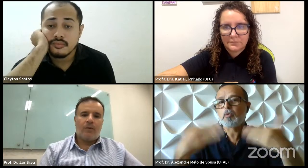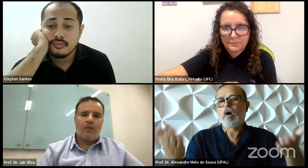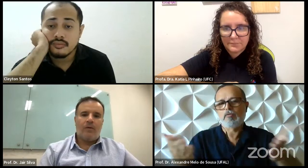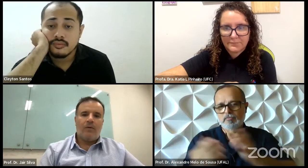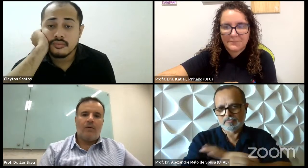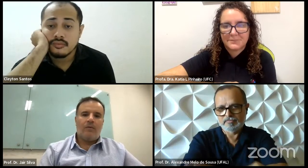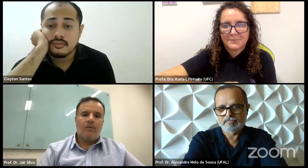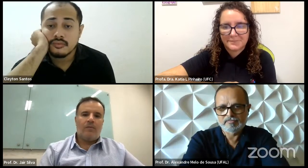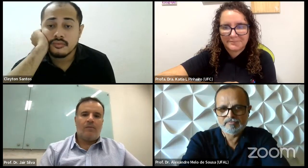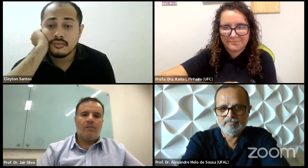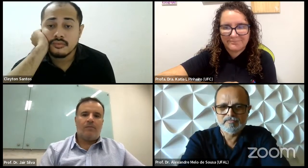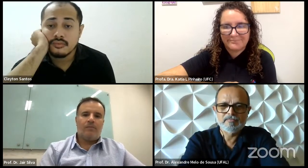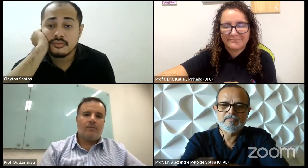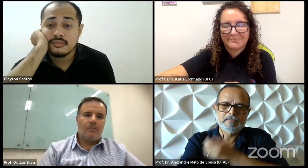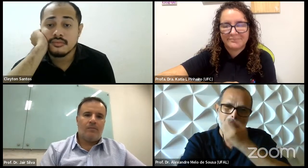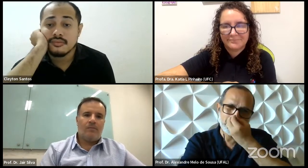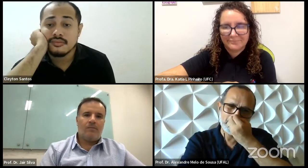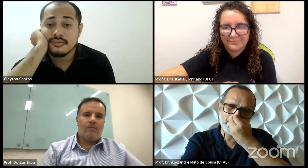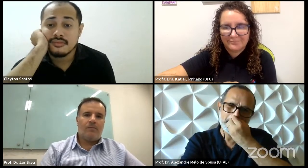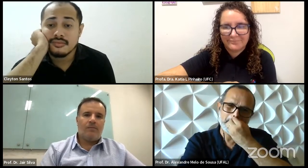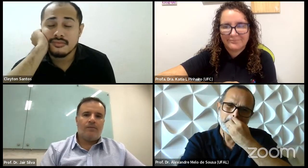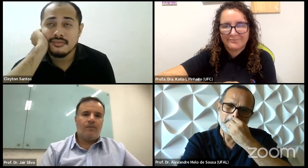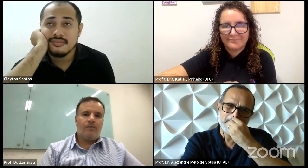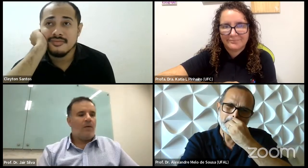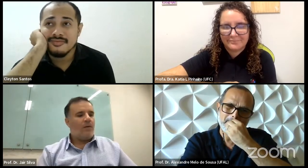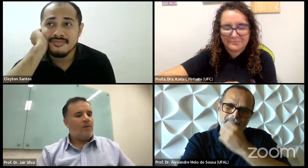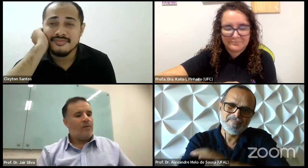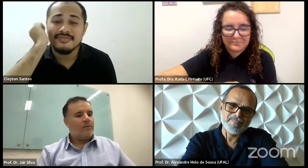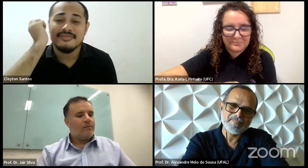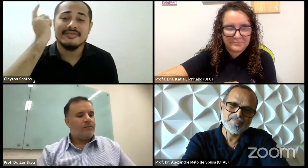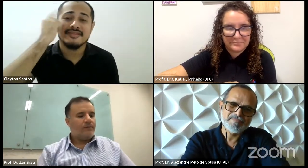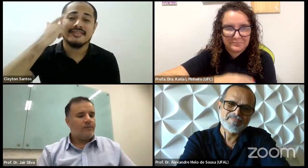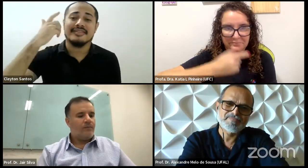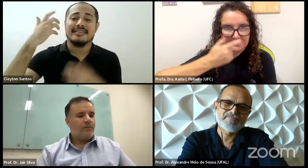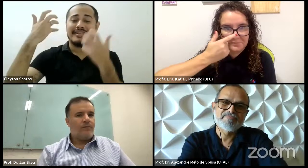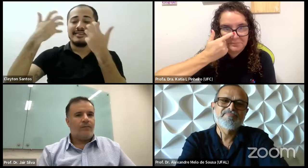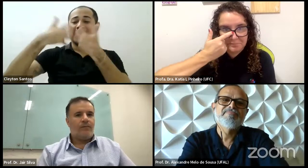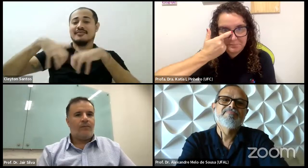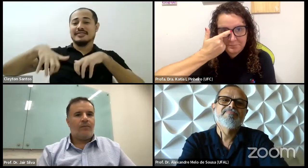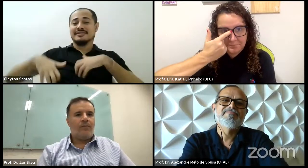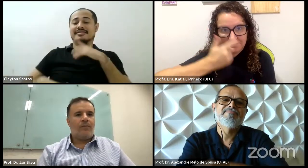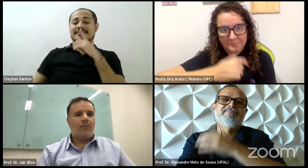qual a contribuição da sua pesquisa para a sociedade?